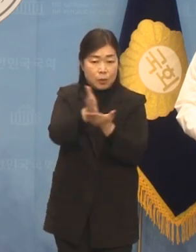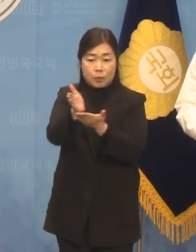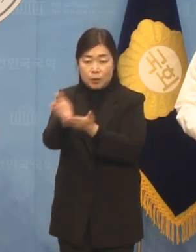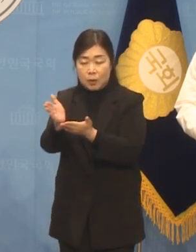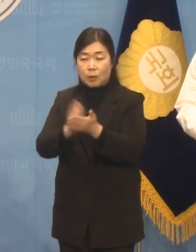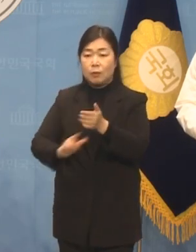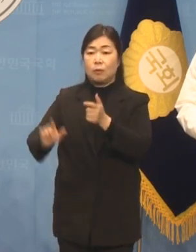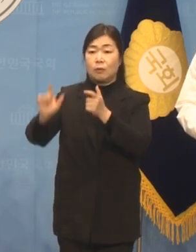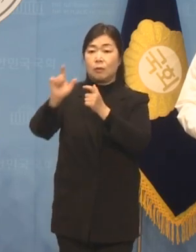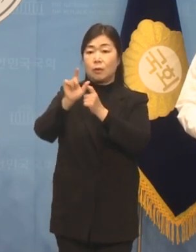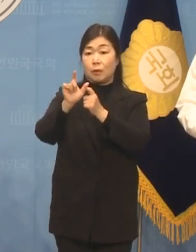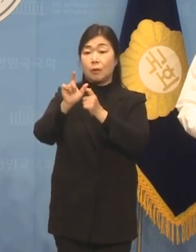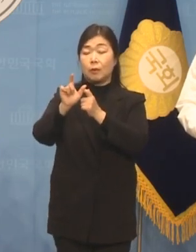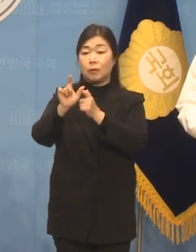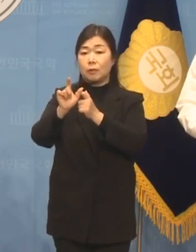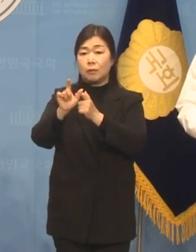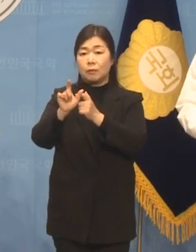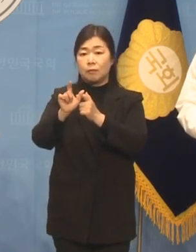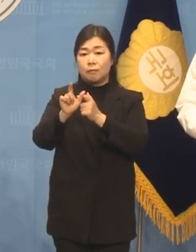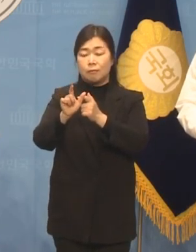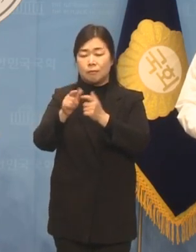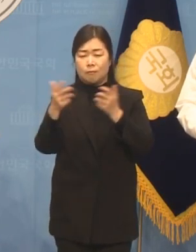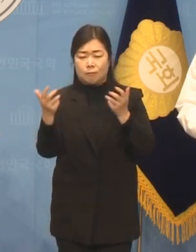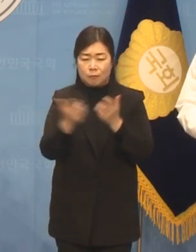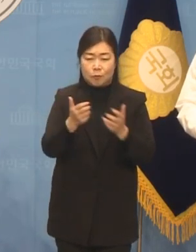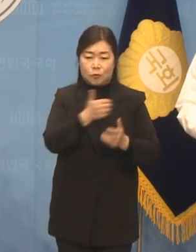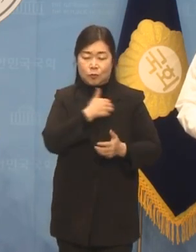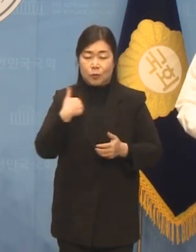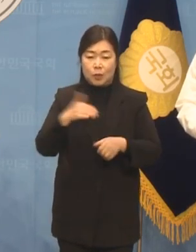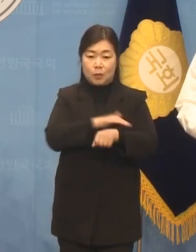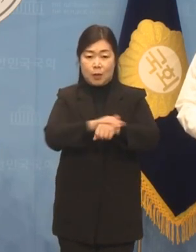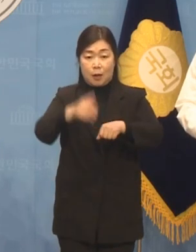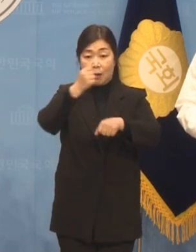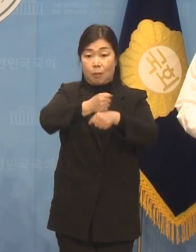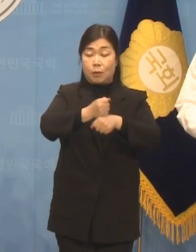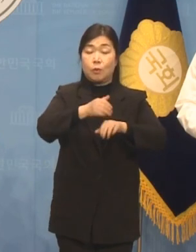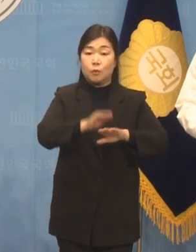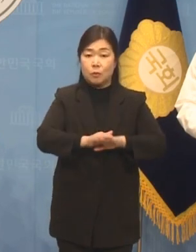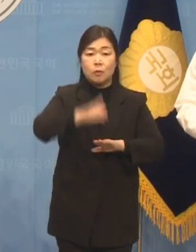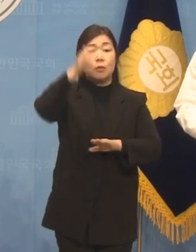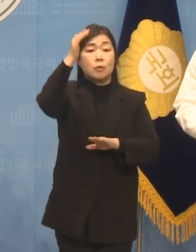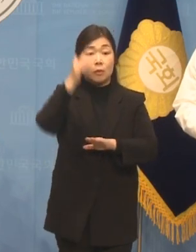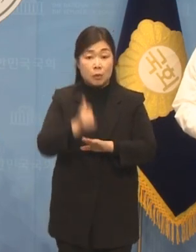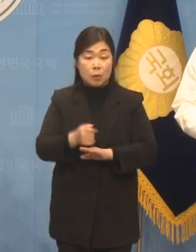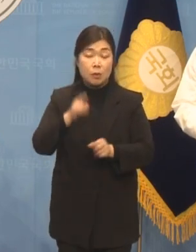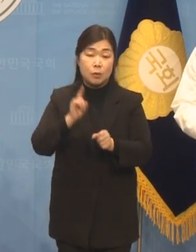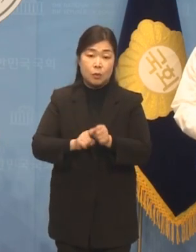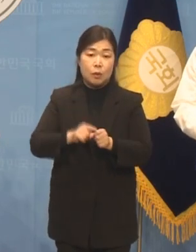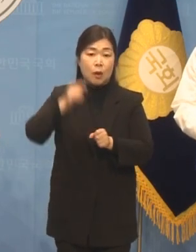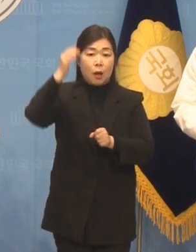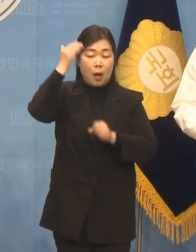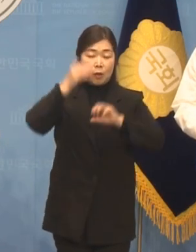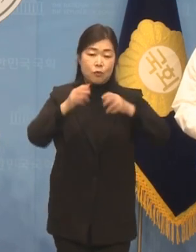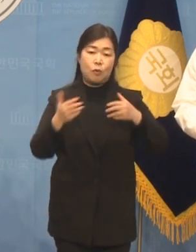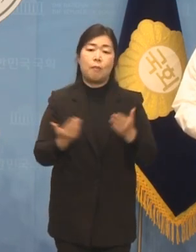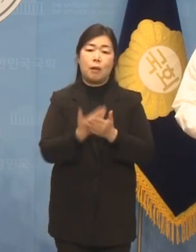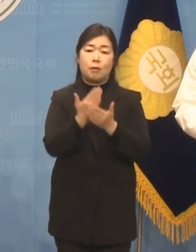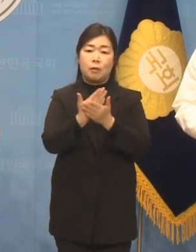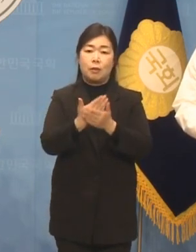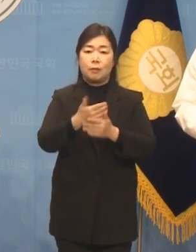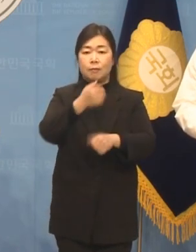더 풍부하게 해주시고 결과적으로 대한민국 발전에 크게 기여할 거라고 믿어 의심치